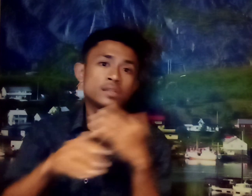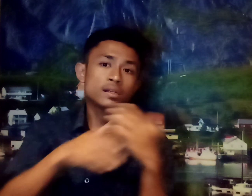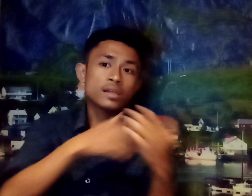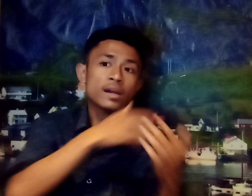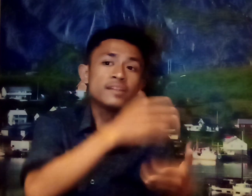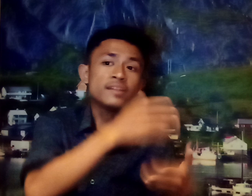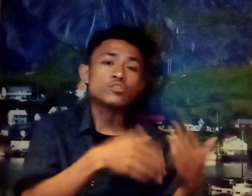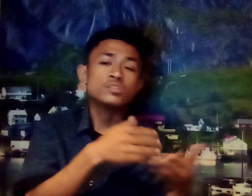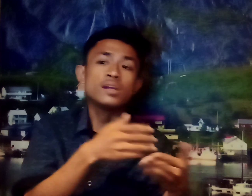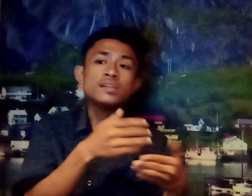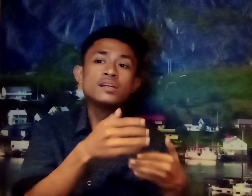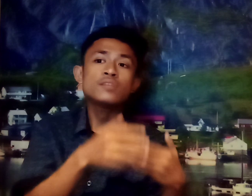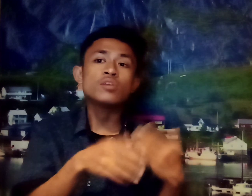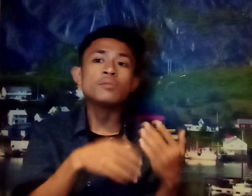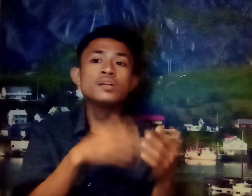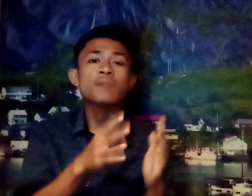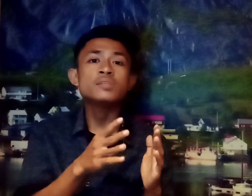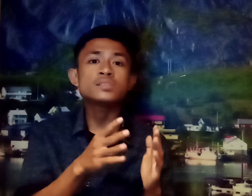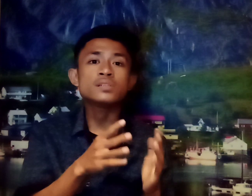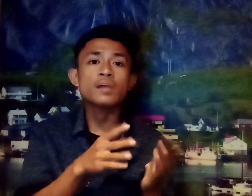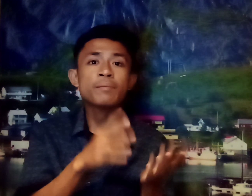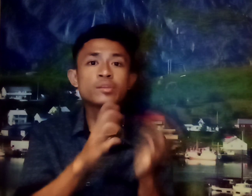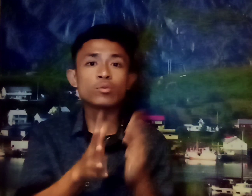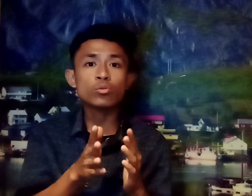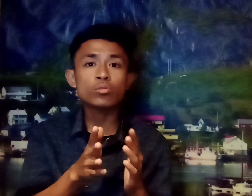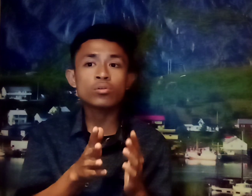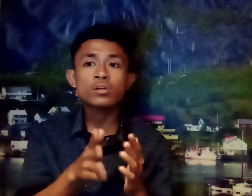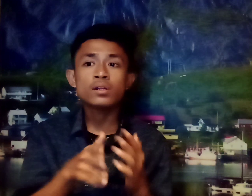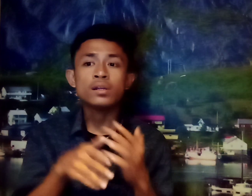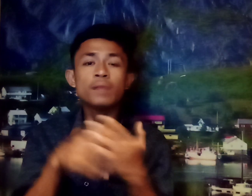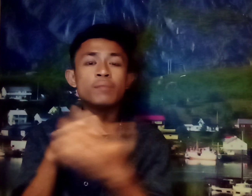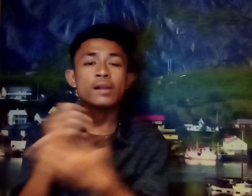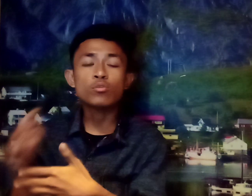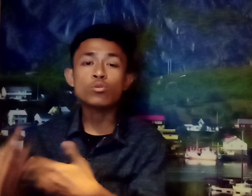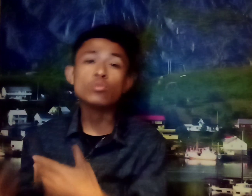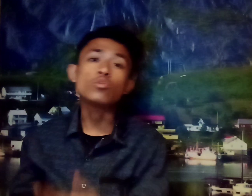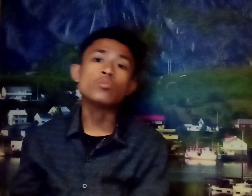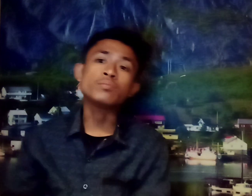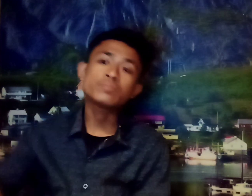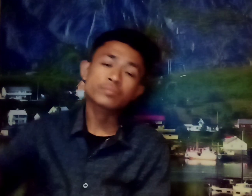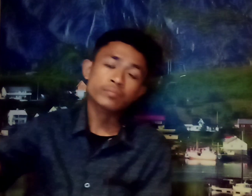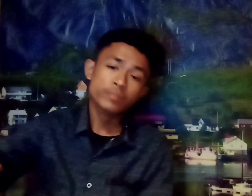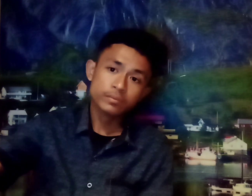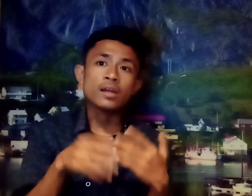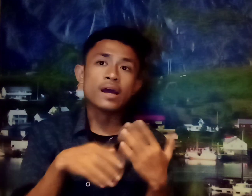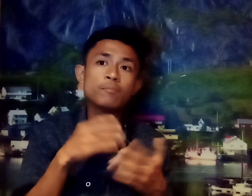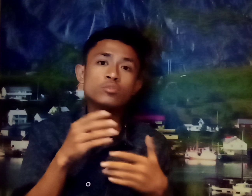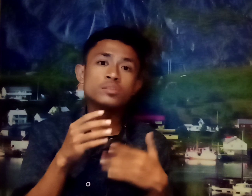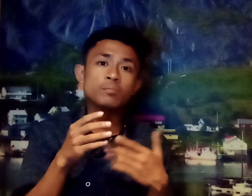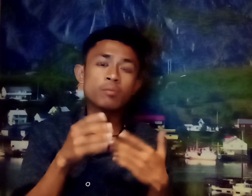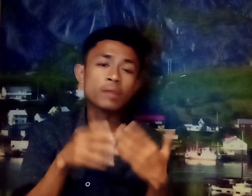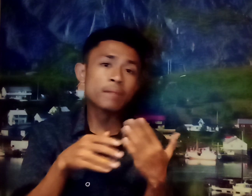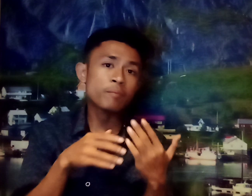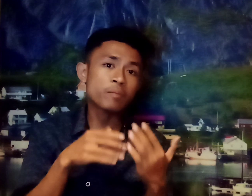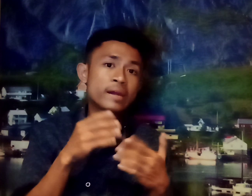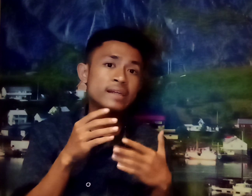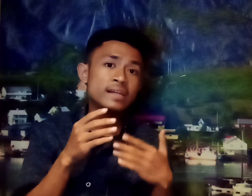serta realitas sosialnya itu lebih dinamis, dapat terukur dan berlaku hukum. Nah, adapun beberapa perbedaan dari